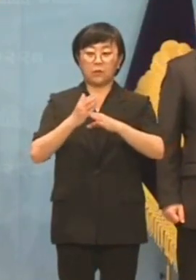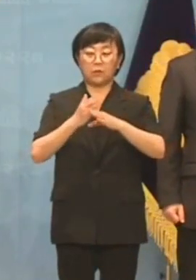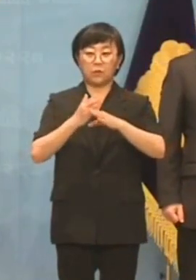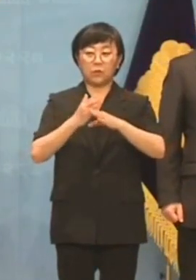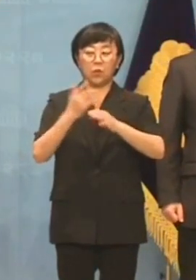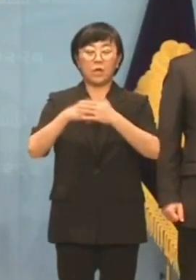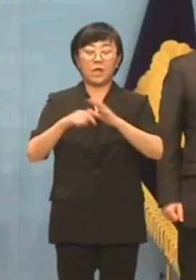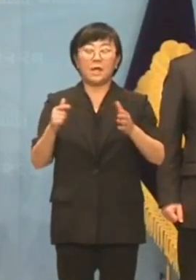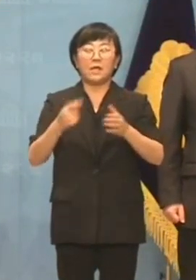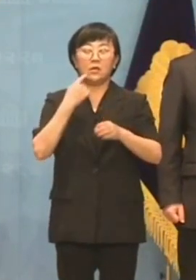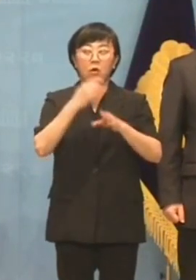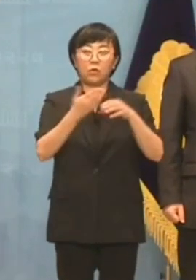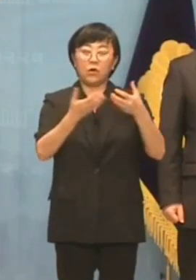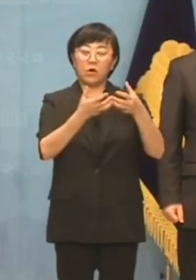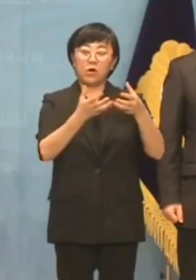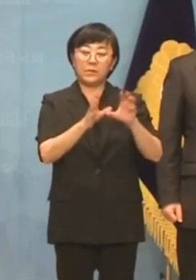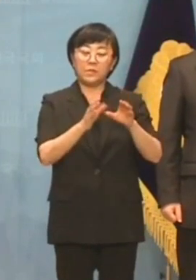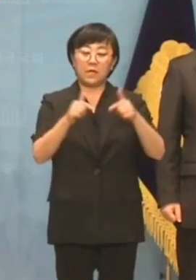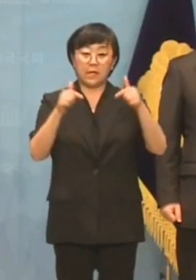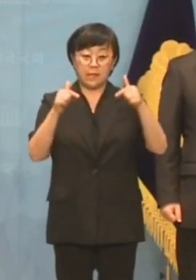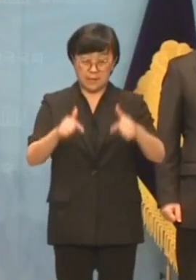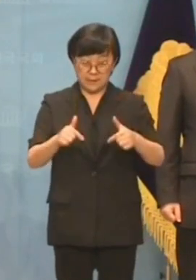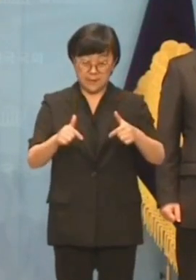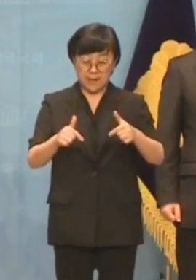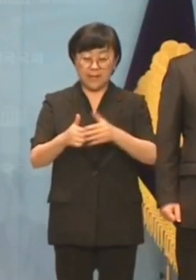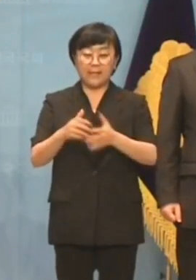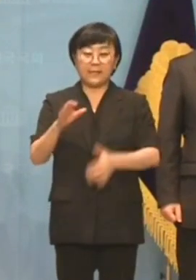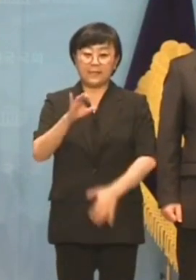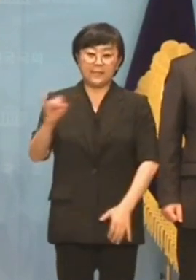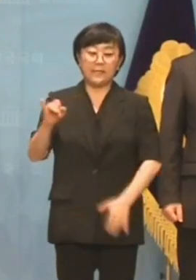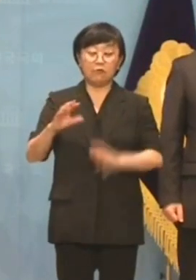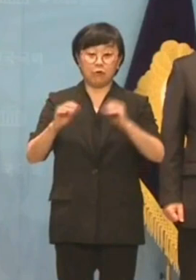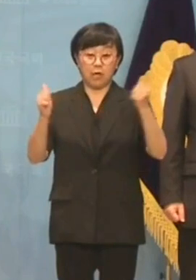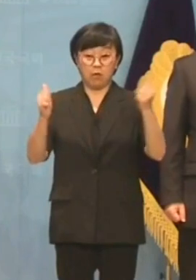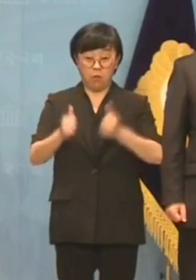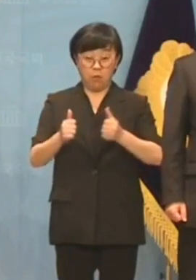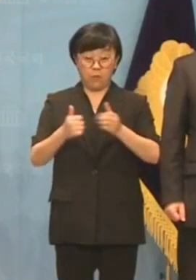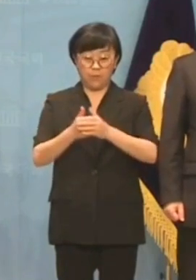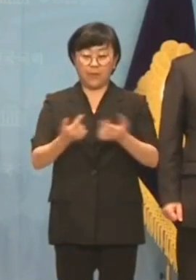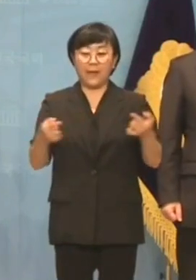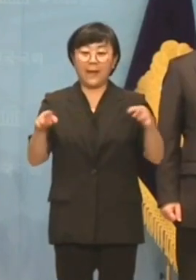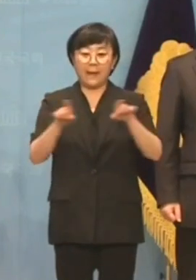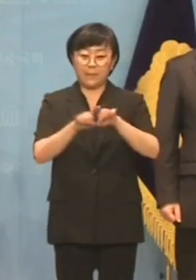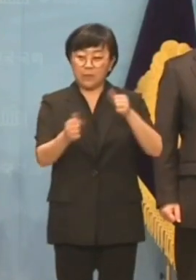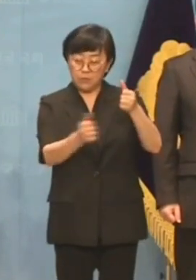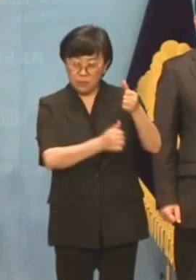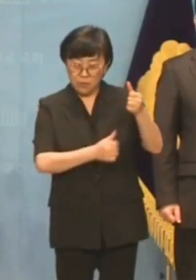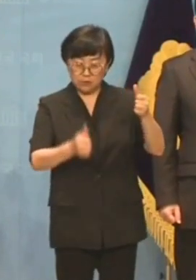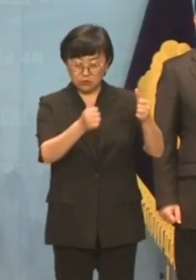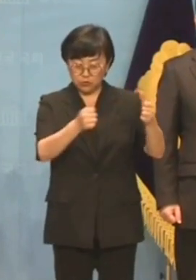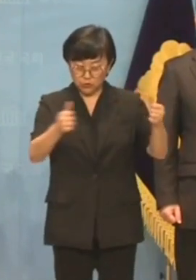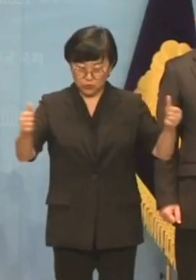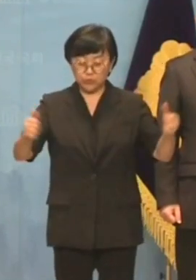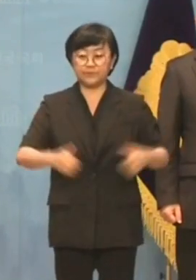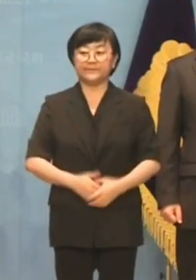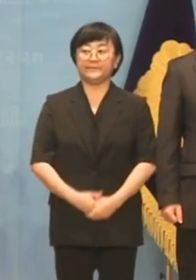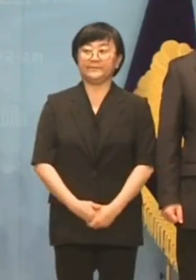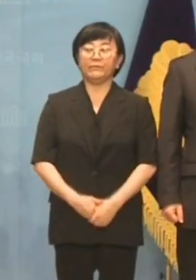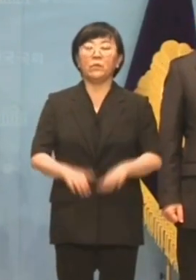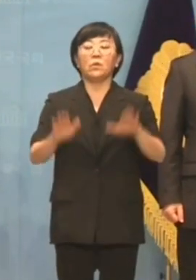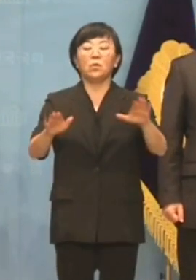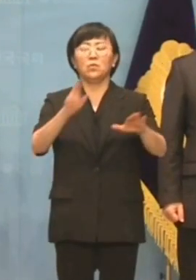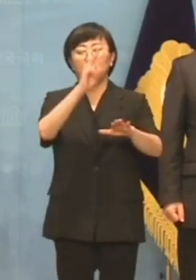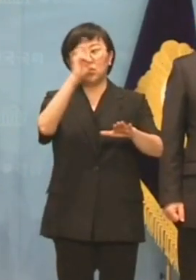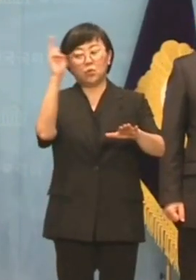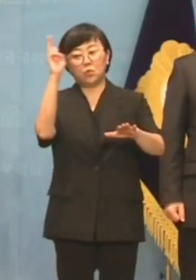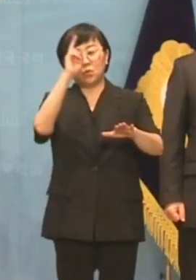더불어민주당 간사 이재정 의원입니다. 함께하신 분들은 더불어민주당 외통위 위원들입니다. 오늘